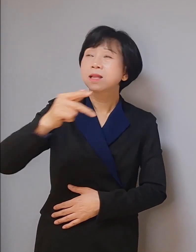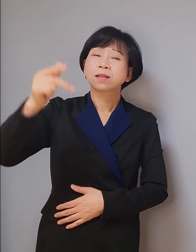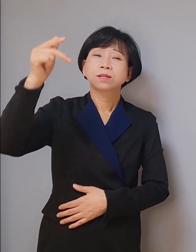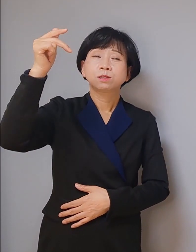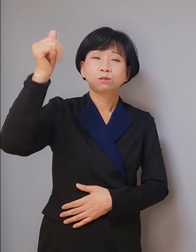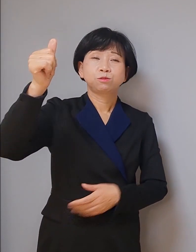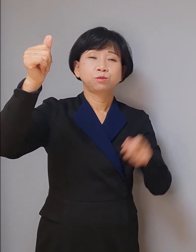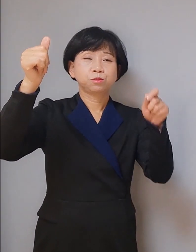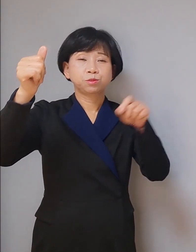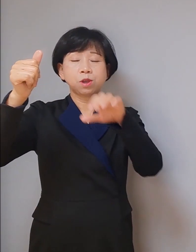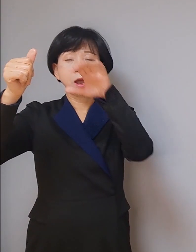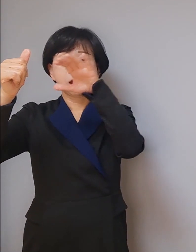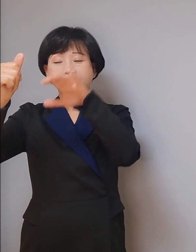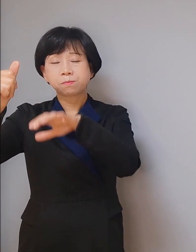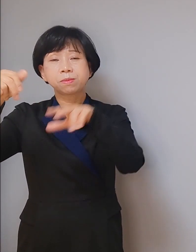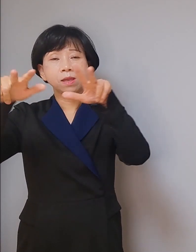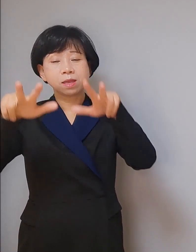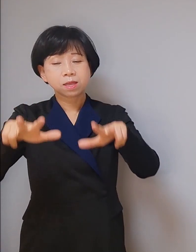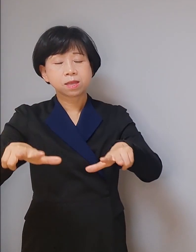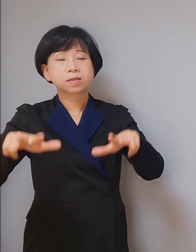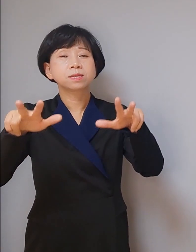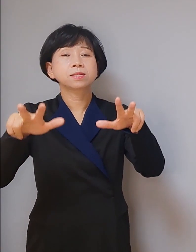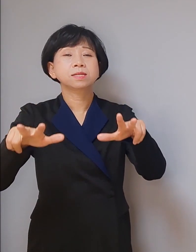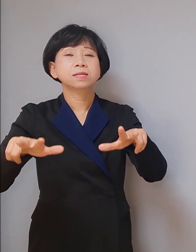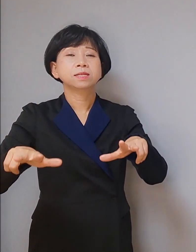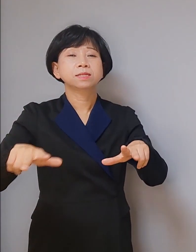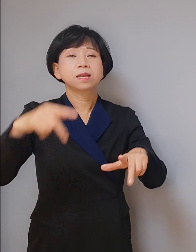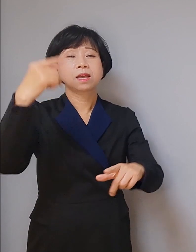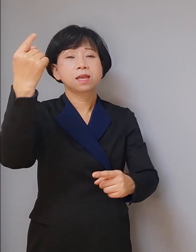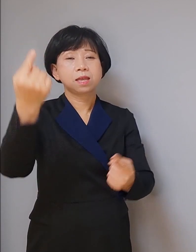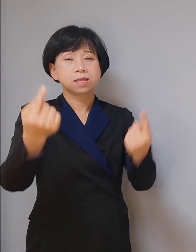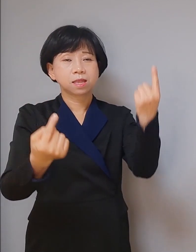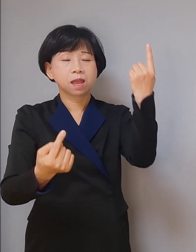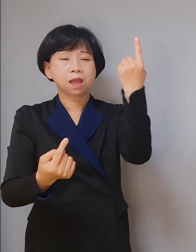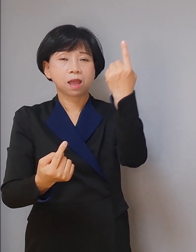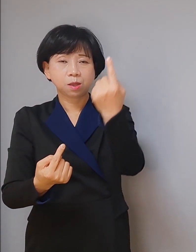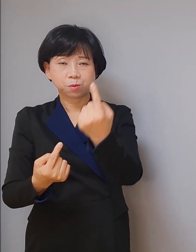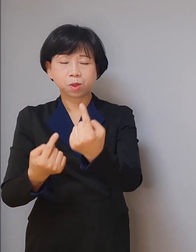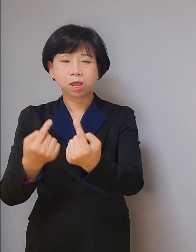성도들아 주 앞에 이제